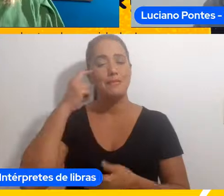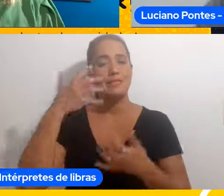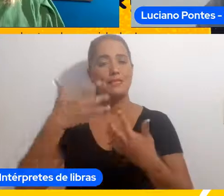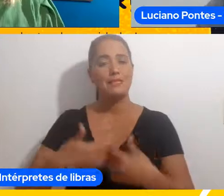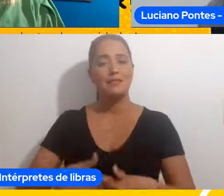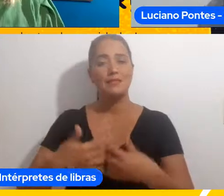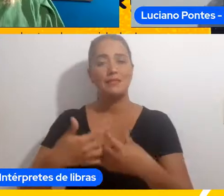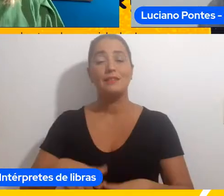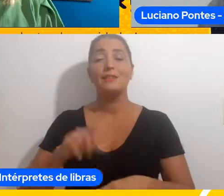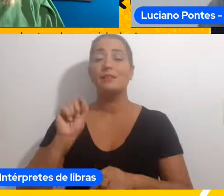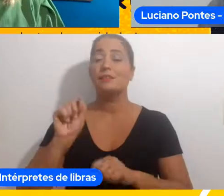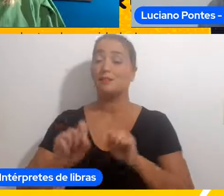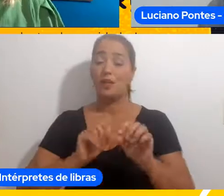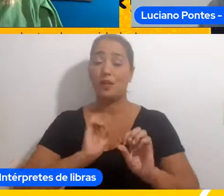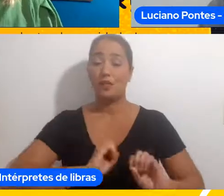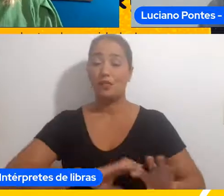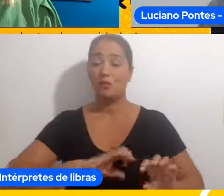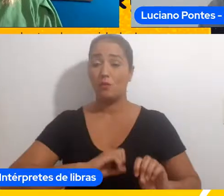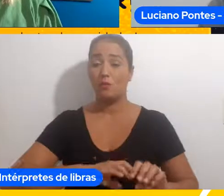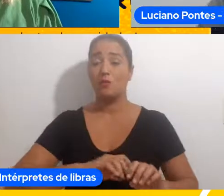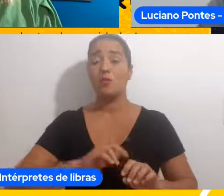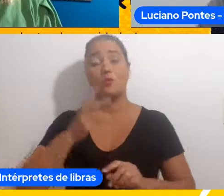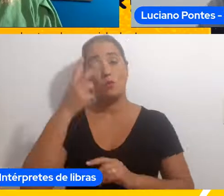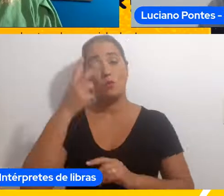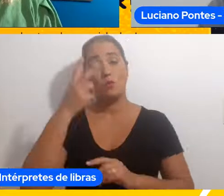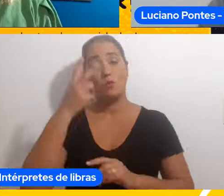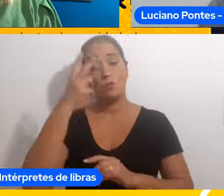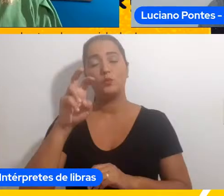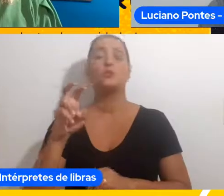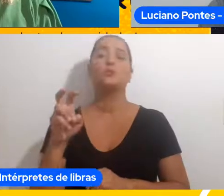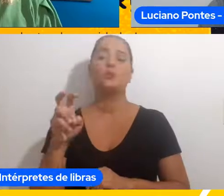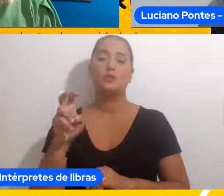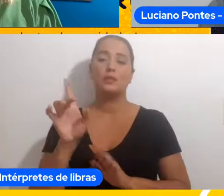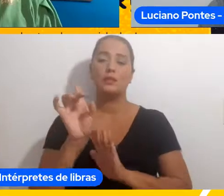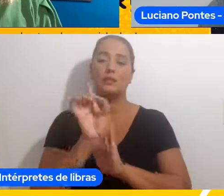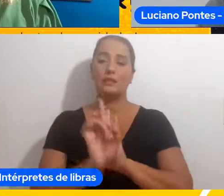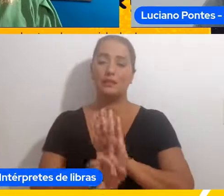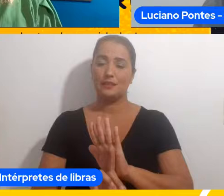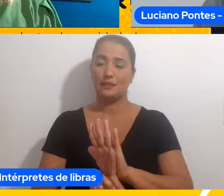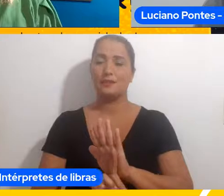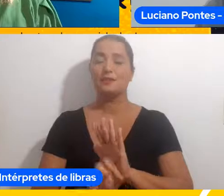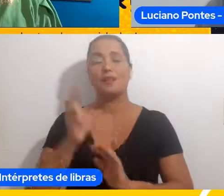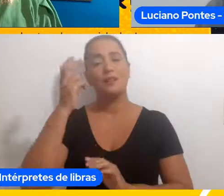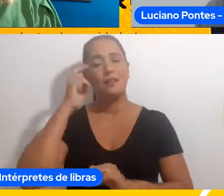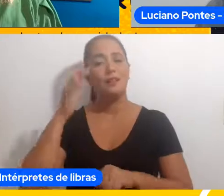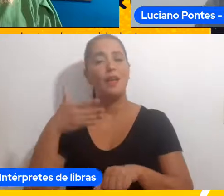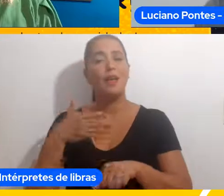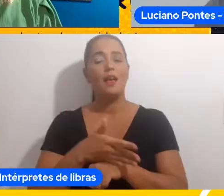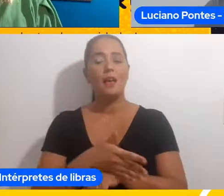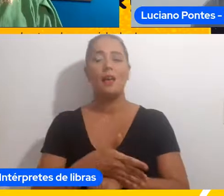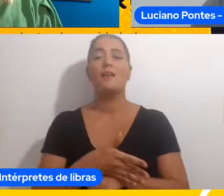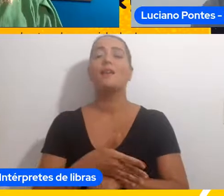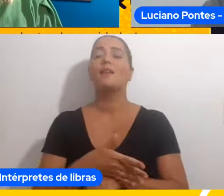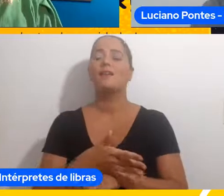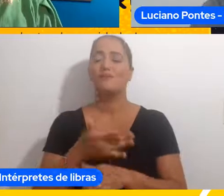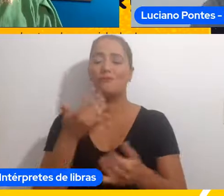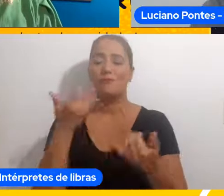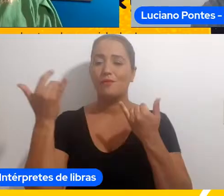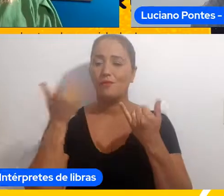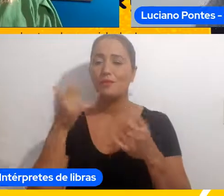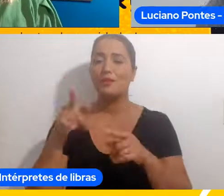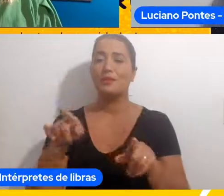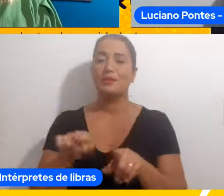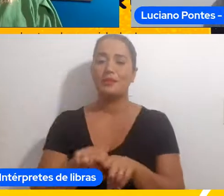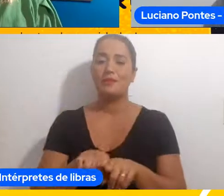para a educação, para a cultura, o direito à cultura, né, o acesso também à formação. A gente tem várias outras ações que o